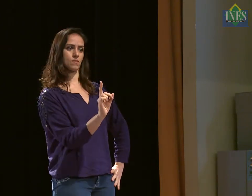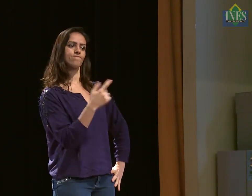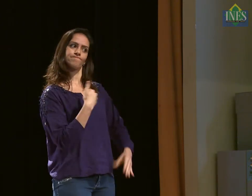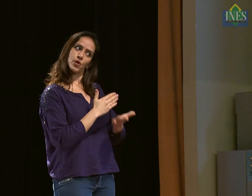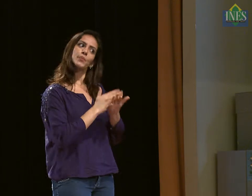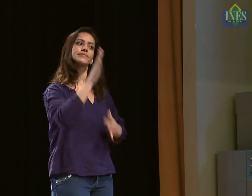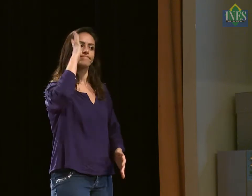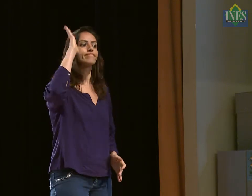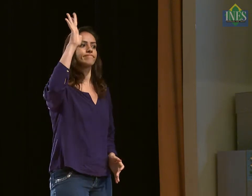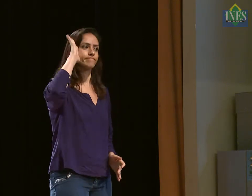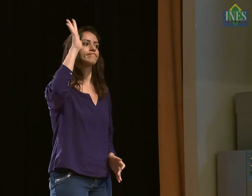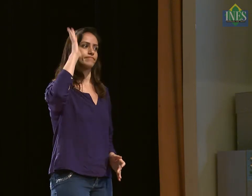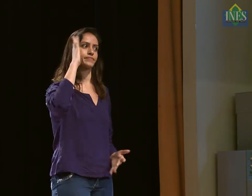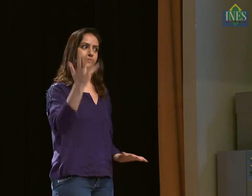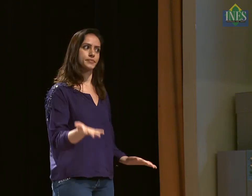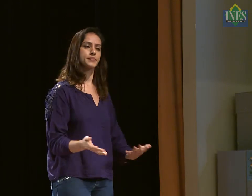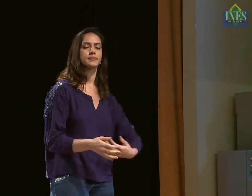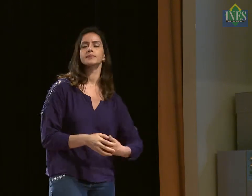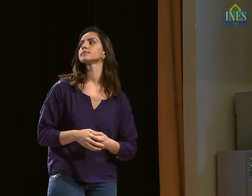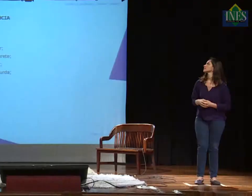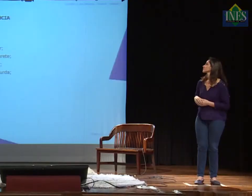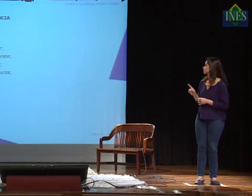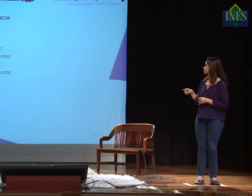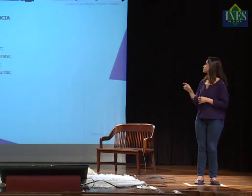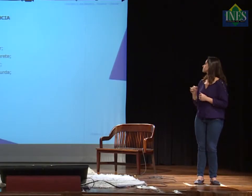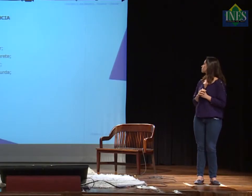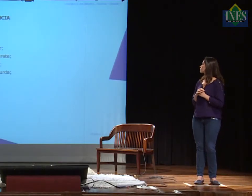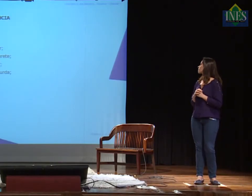Será que eles não têm razão? E aí eu comecei a refletir sobre isso.